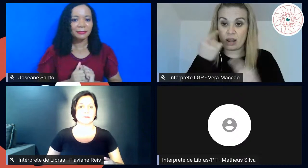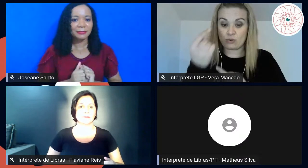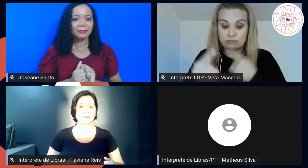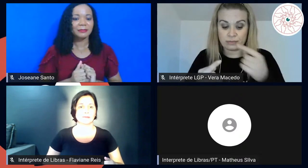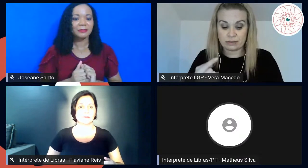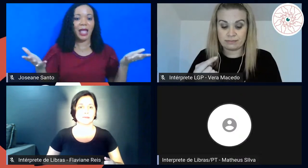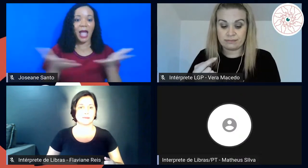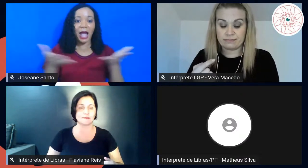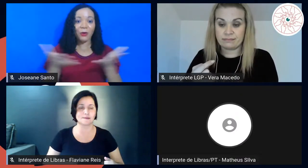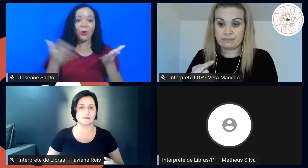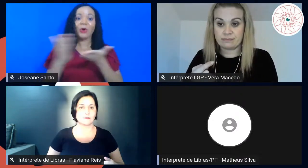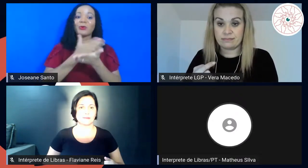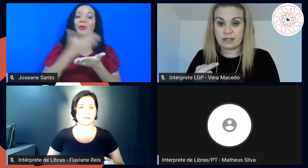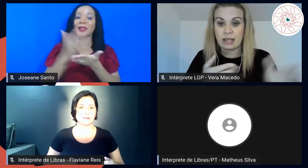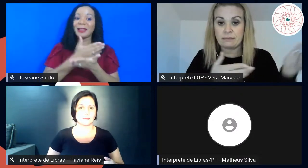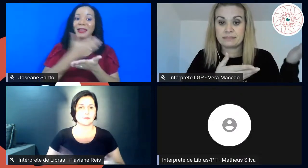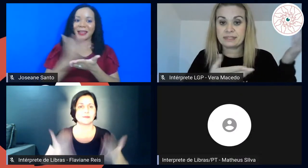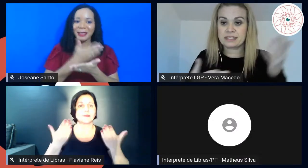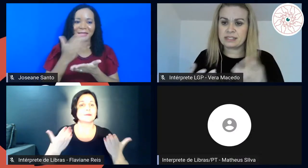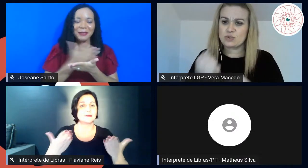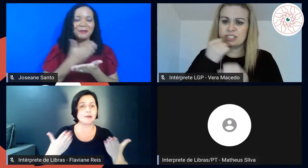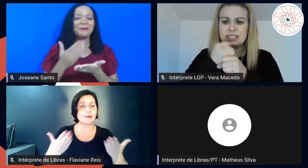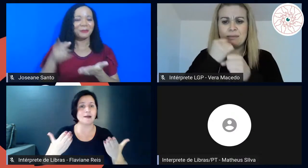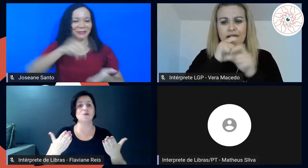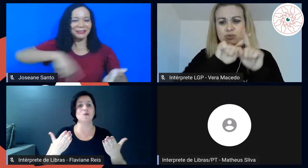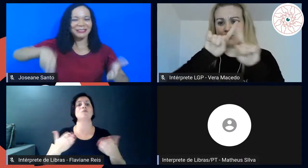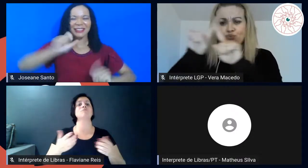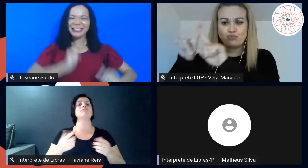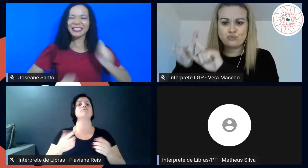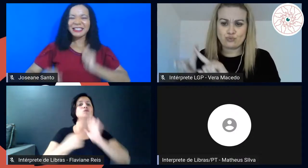algumas apresentações de trabalhos.